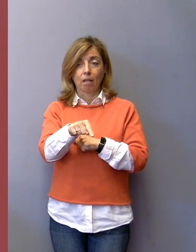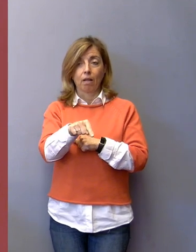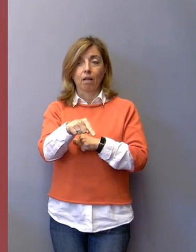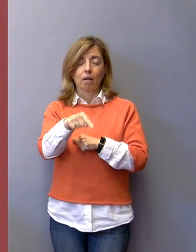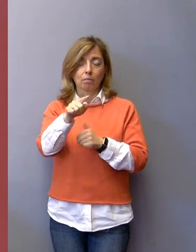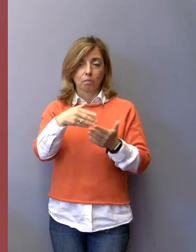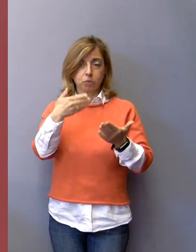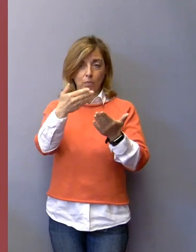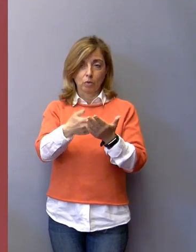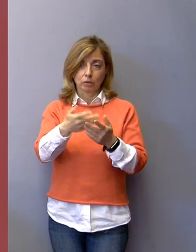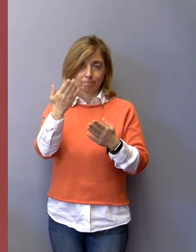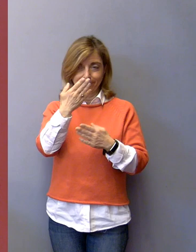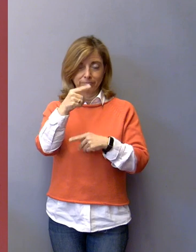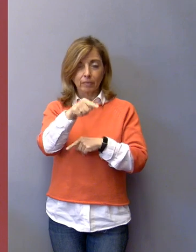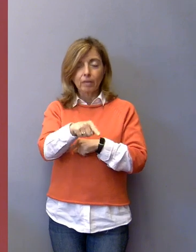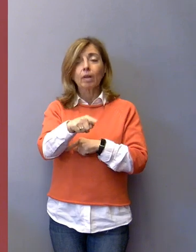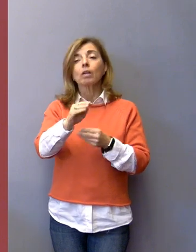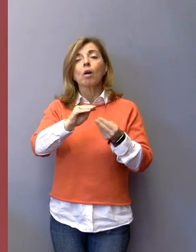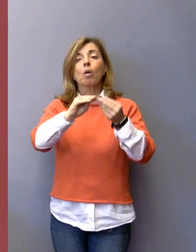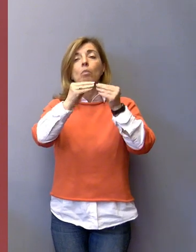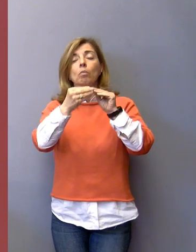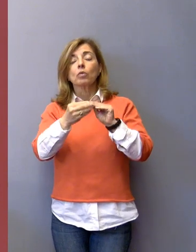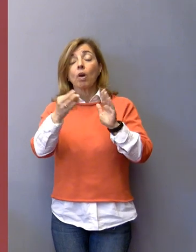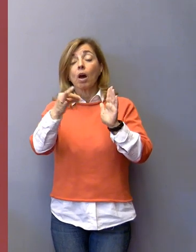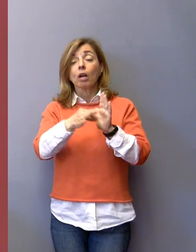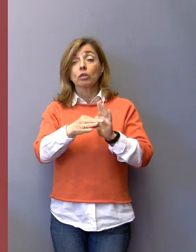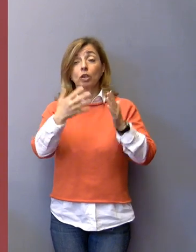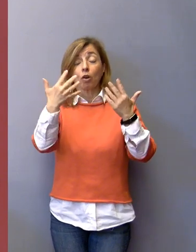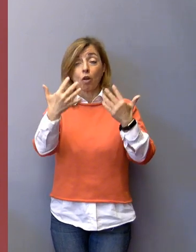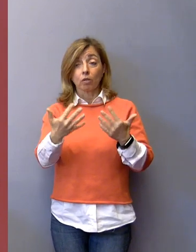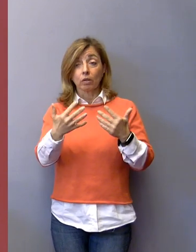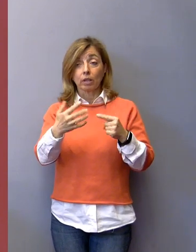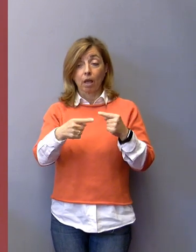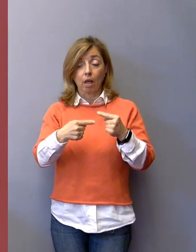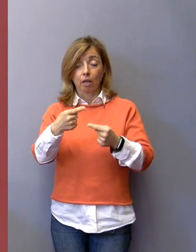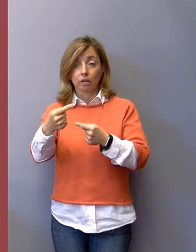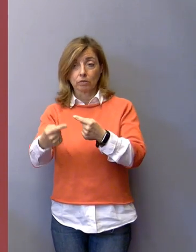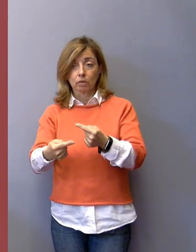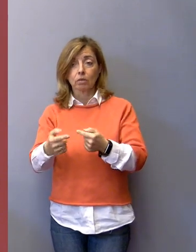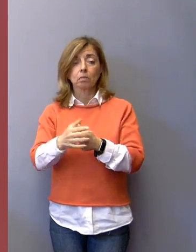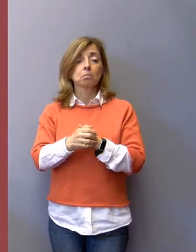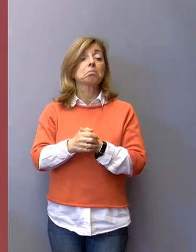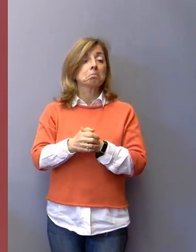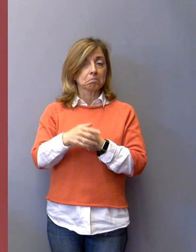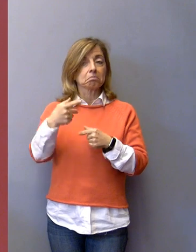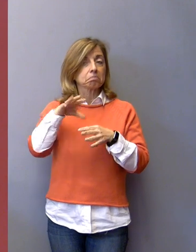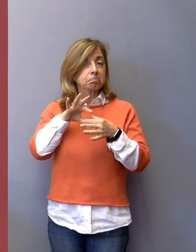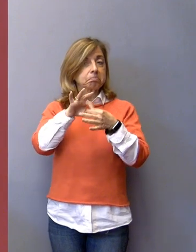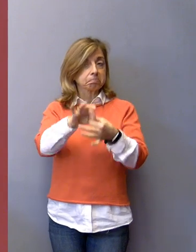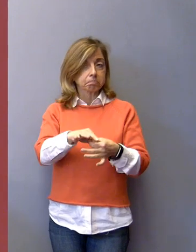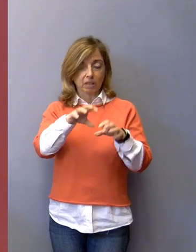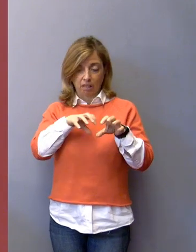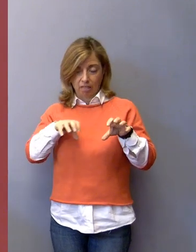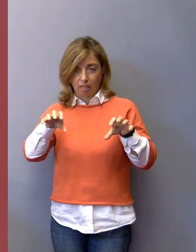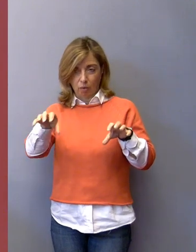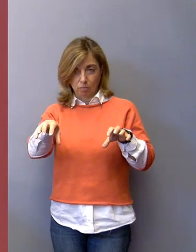Ovvero le modifiche all'articolo 10 e seguenti relative alla perequazione urbanistica Ora io ho